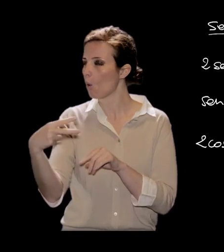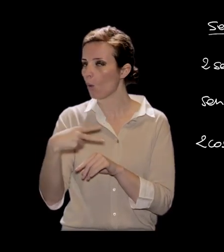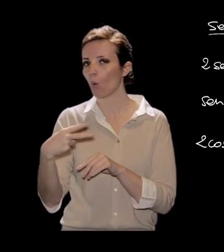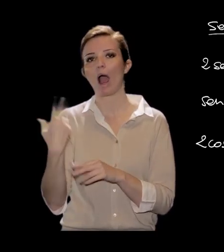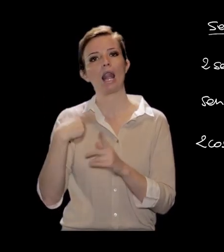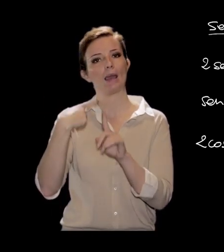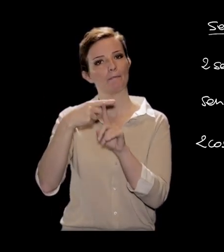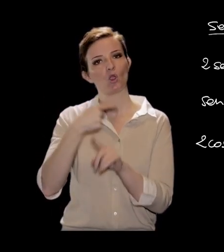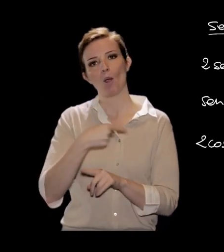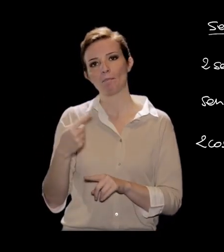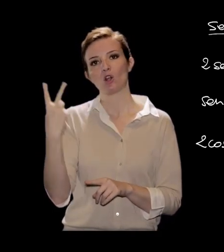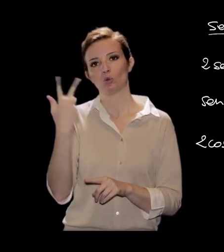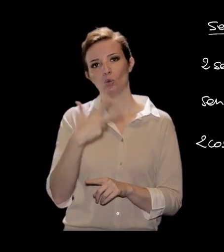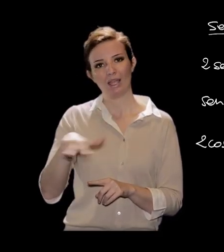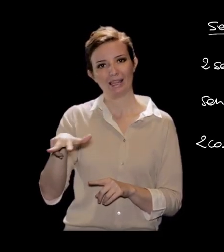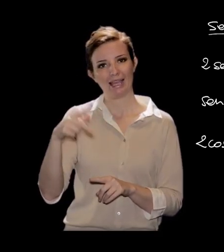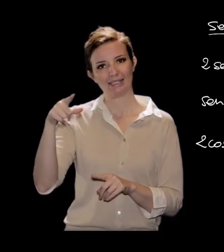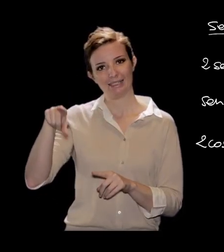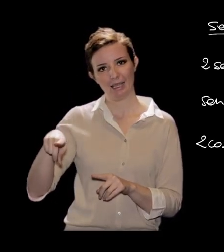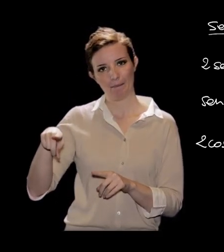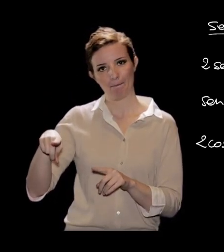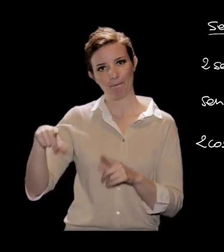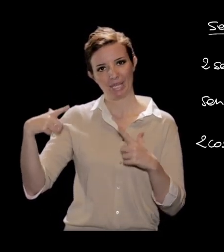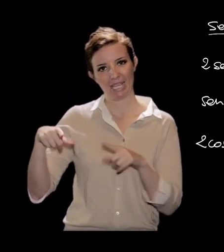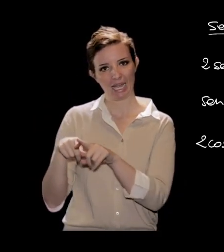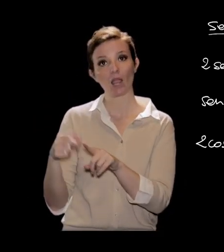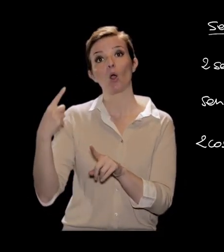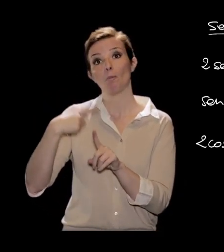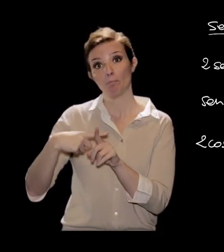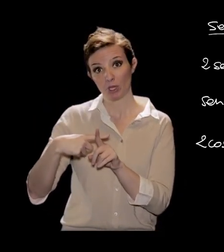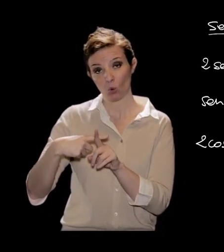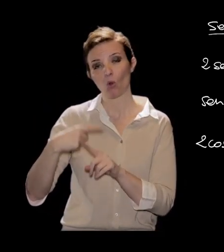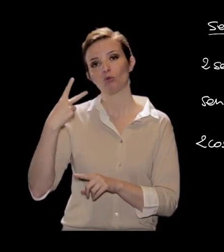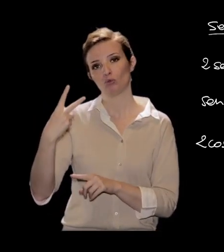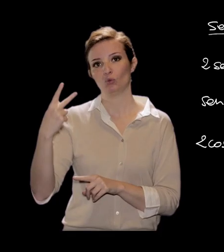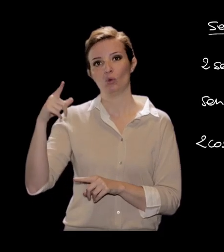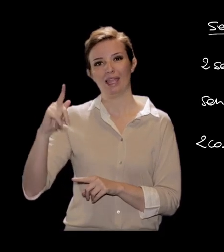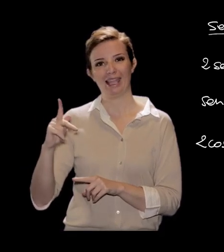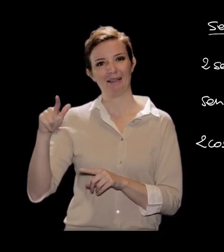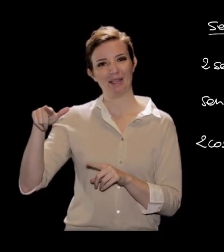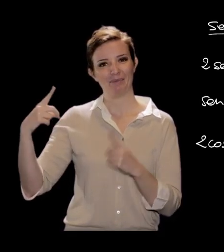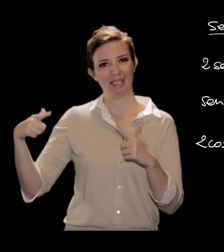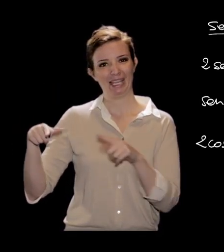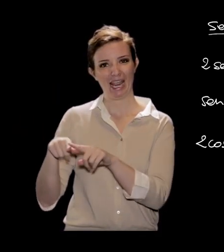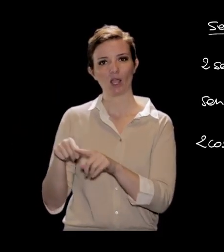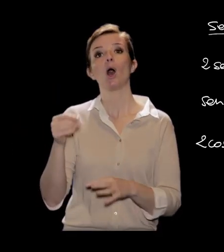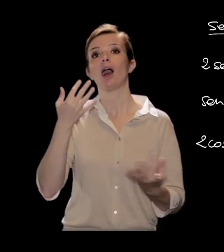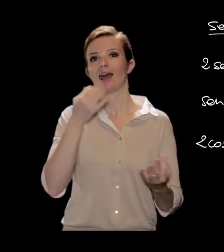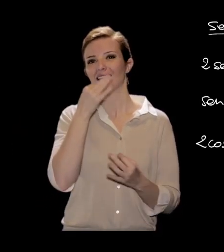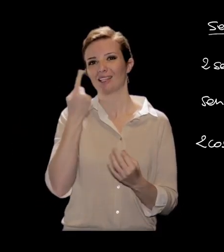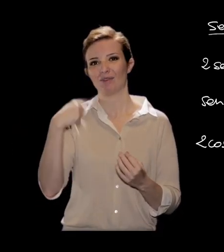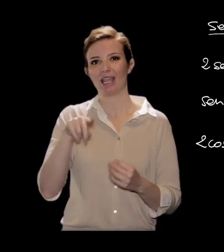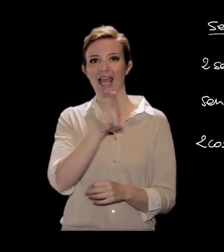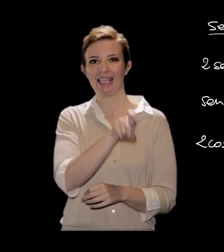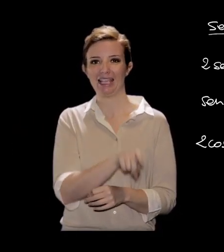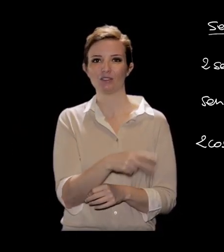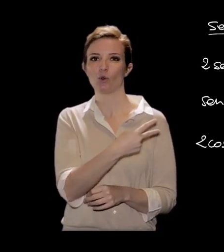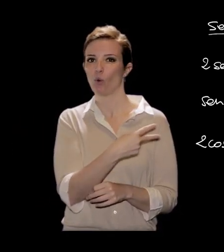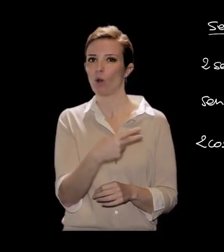2 terzi pi greco più 2 k pi greco e quindi x uguale a più o meno